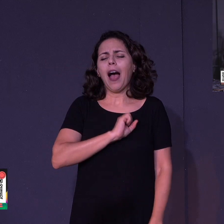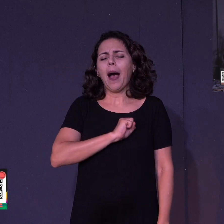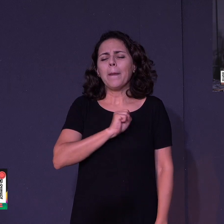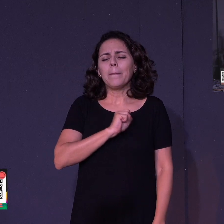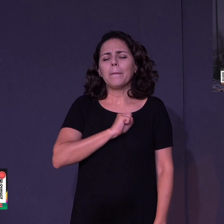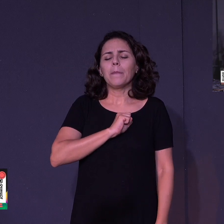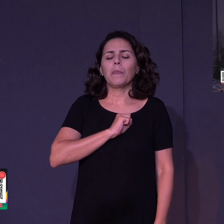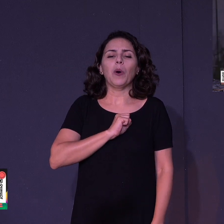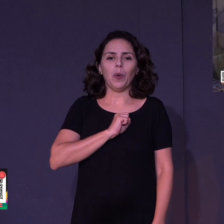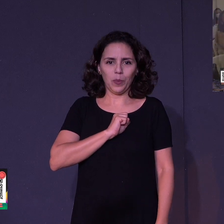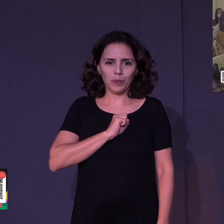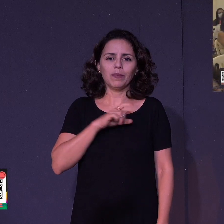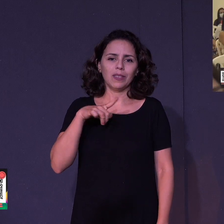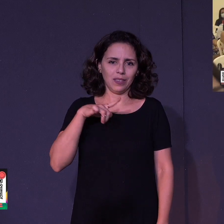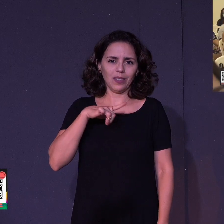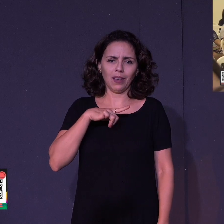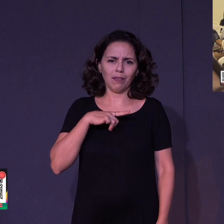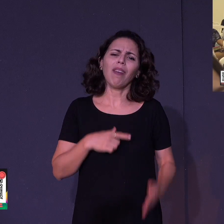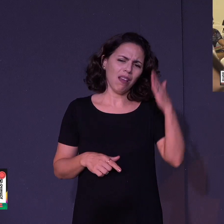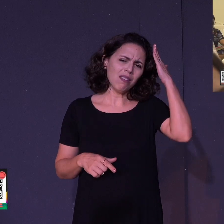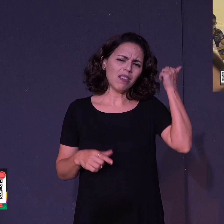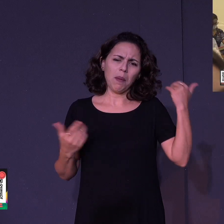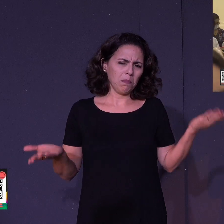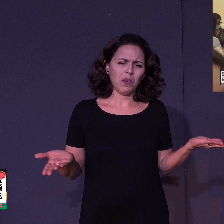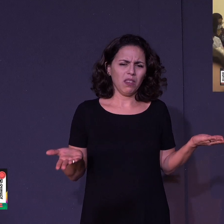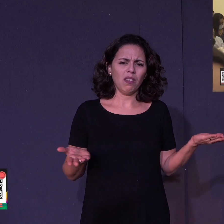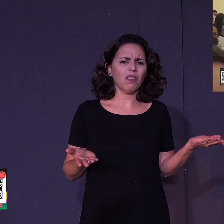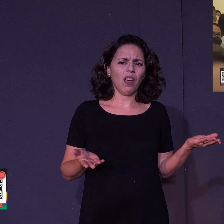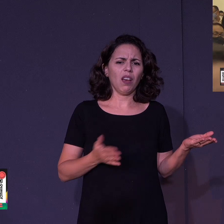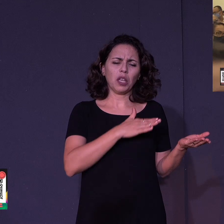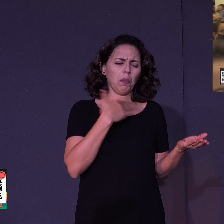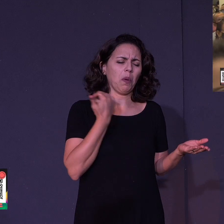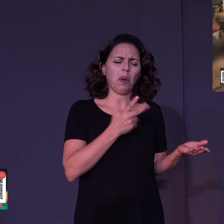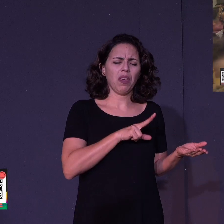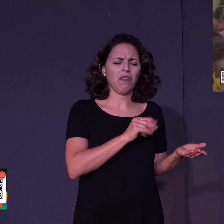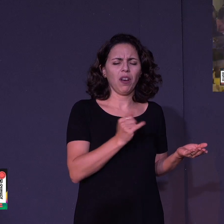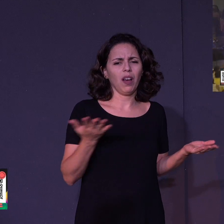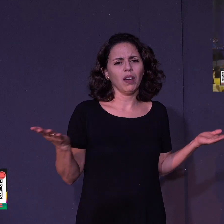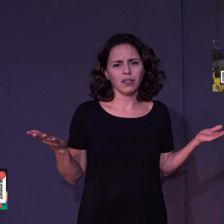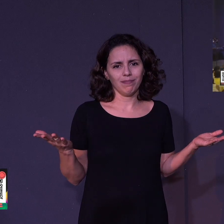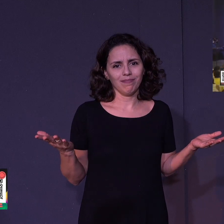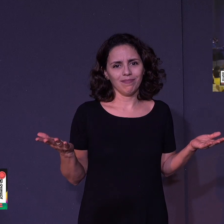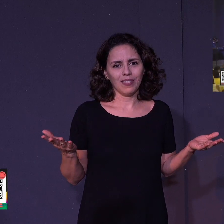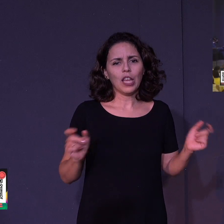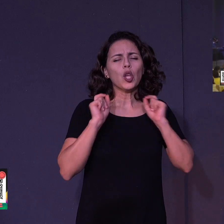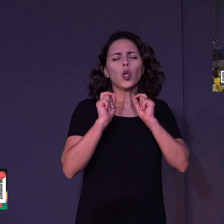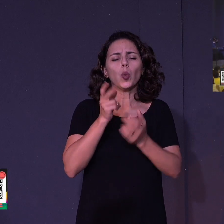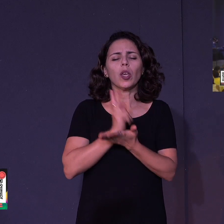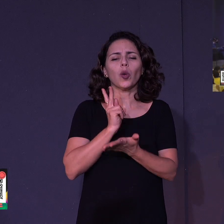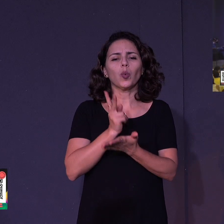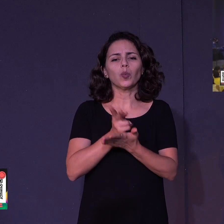morte. Hoje nós não enfrentamos a morte. Hoje enfrentamos sim dificuldades, mas não temos